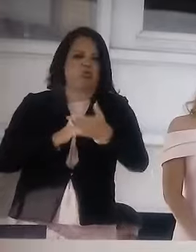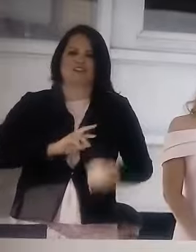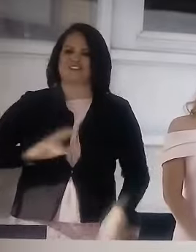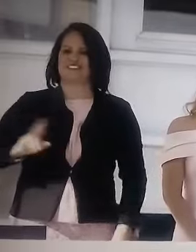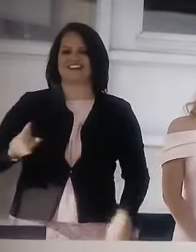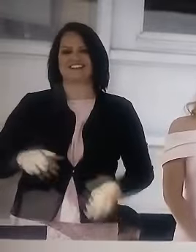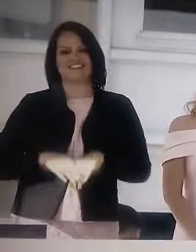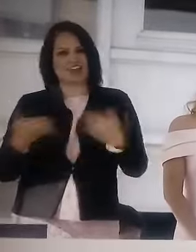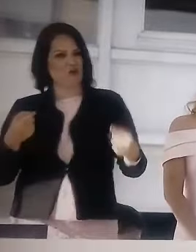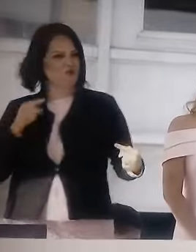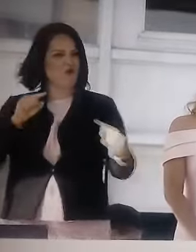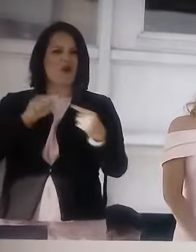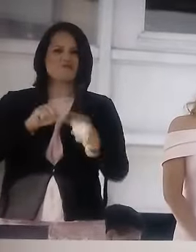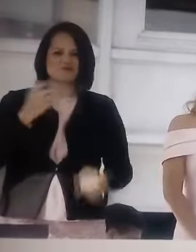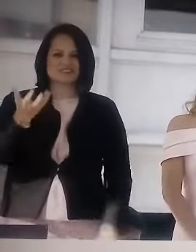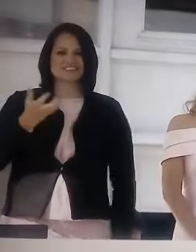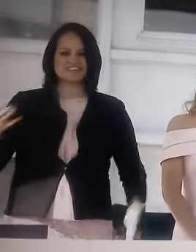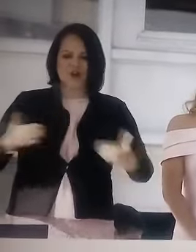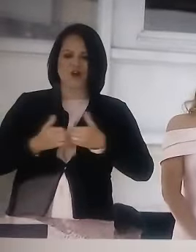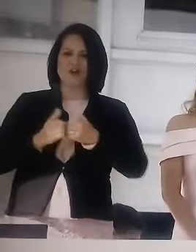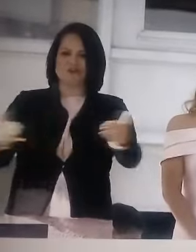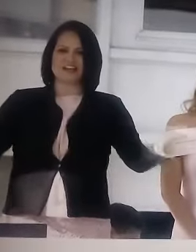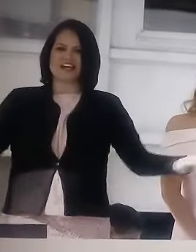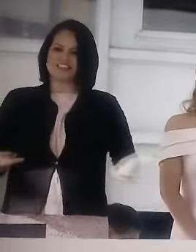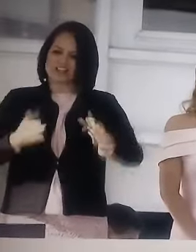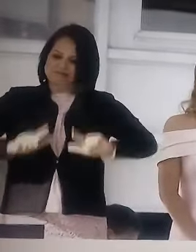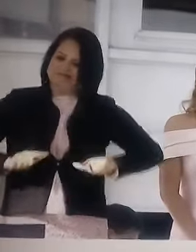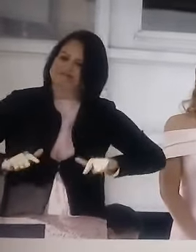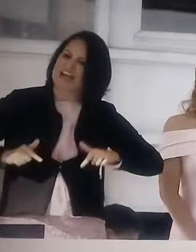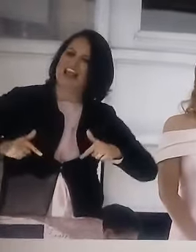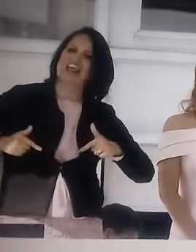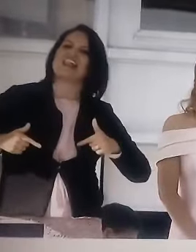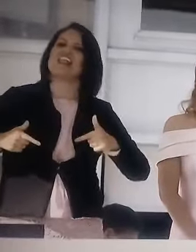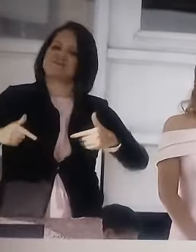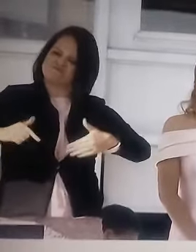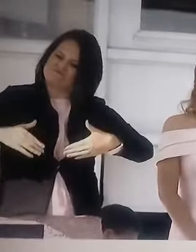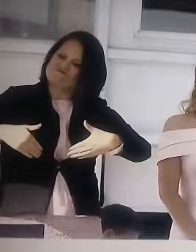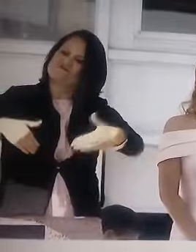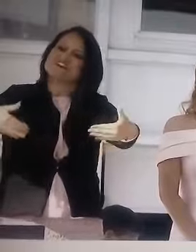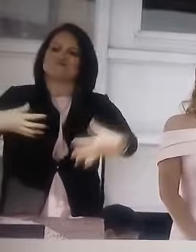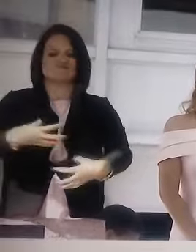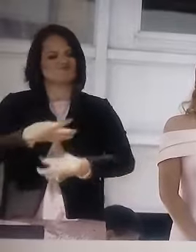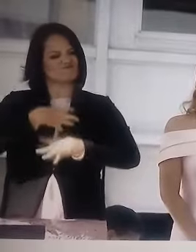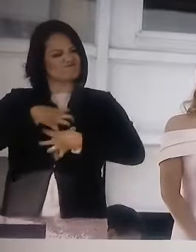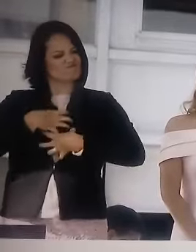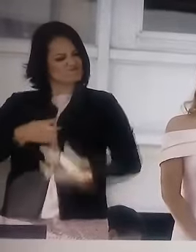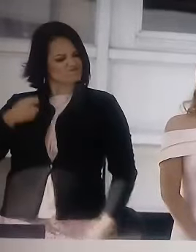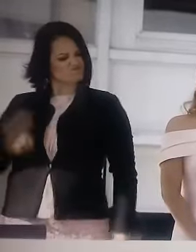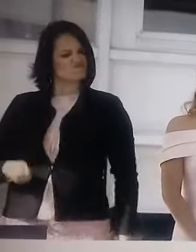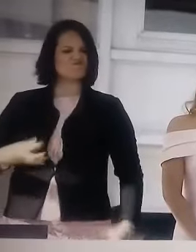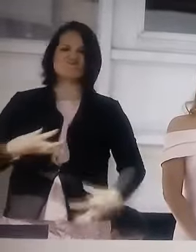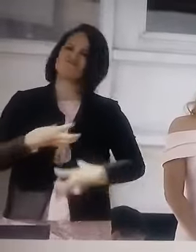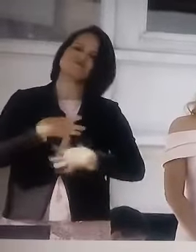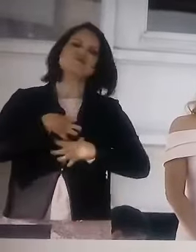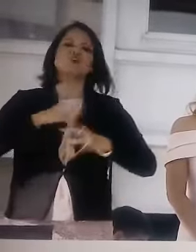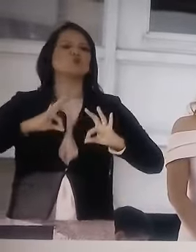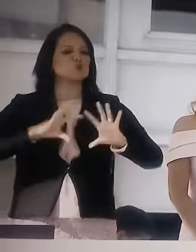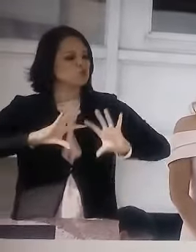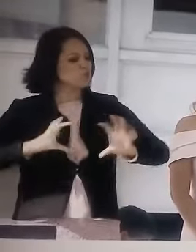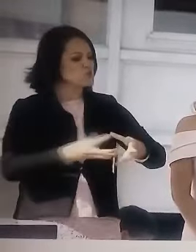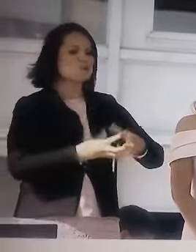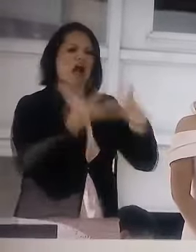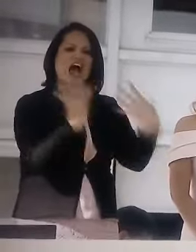Com este propósito, iniciamos nossa caminhada. Com esse espírito e determinação que toda a equipe de